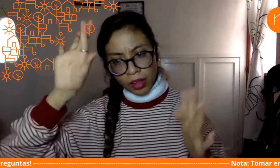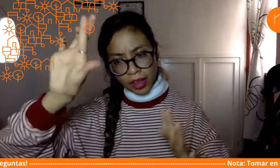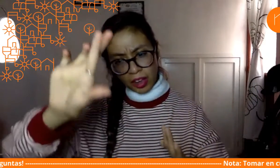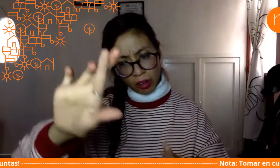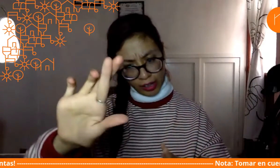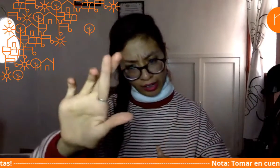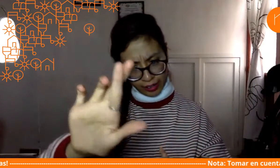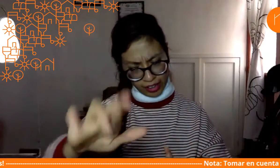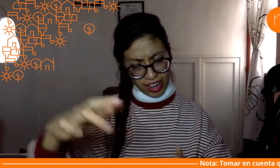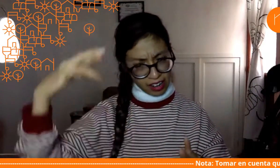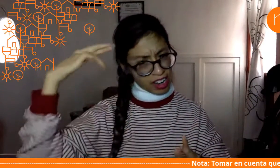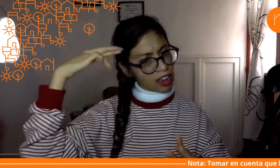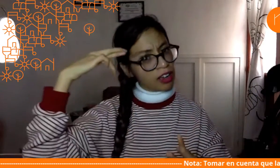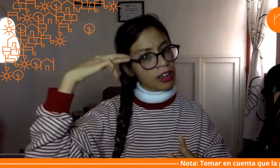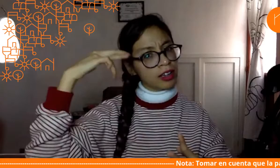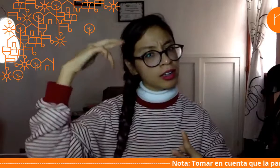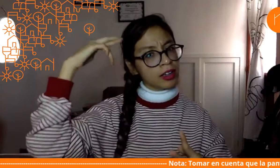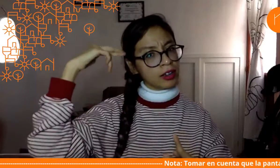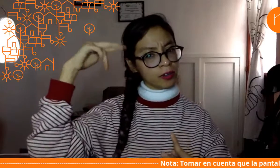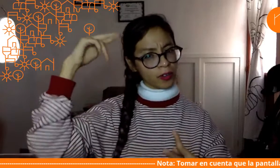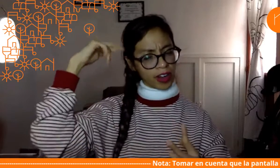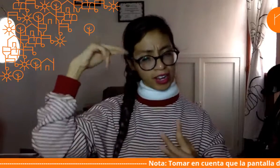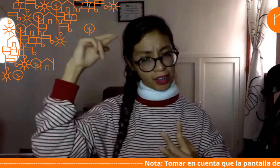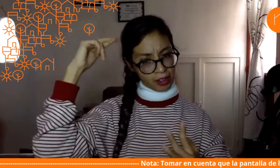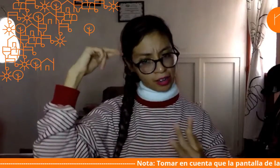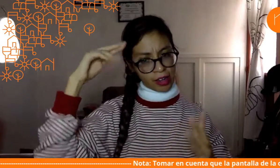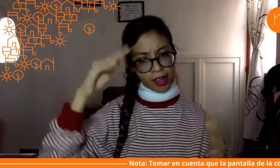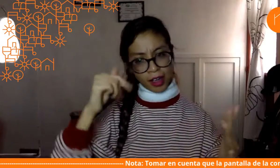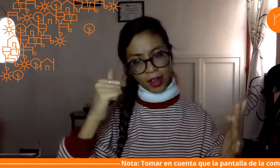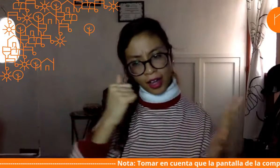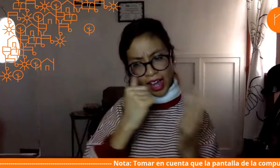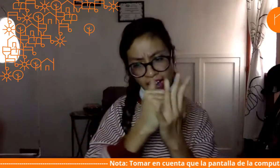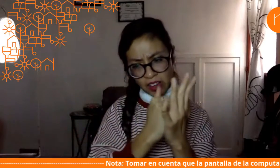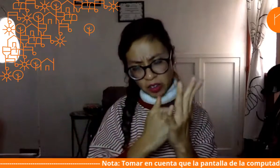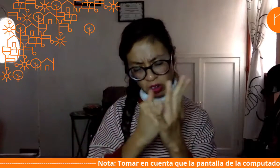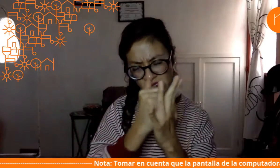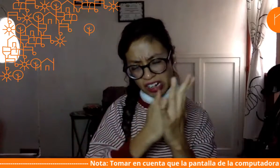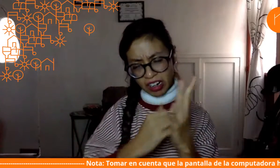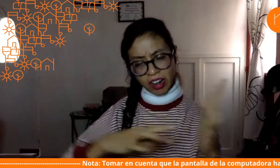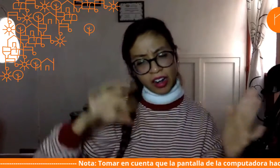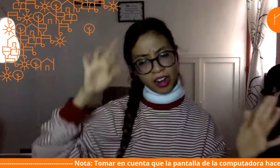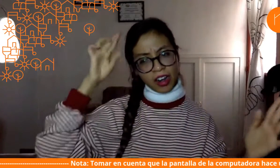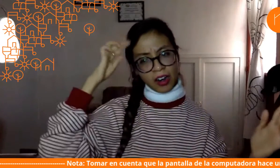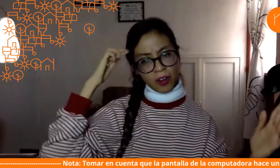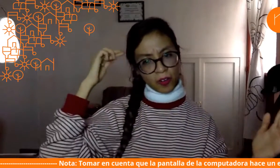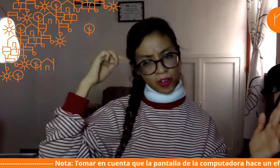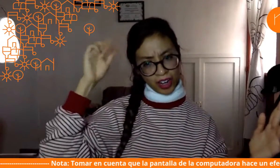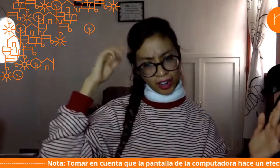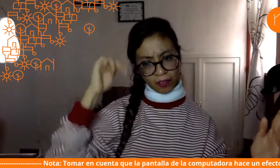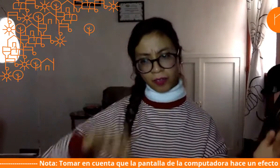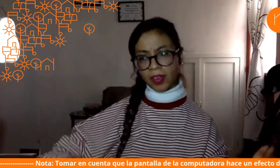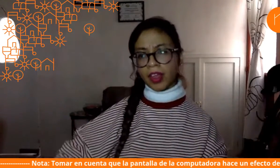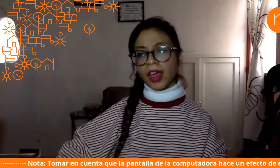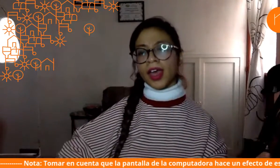y con la letra R, rey. Azul, rey.